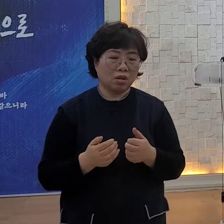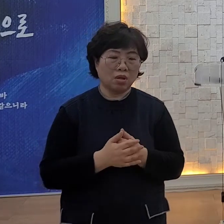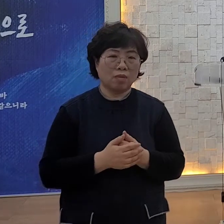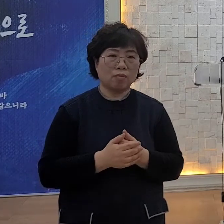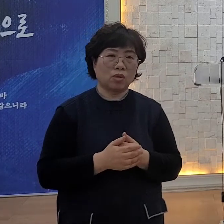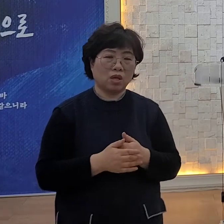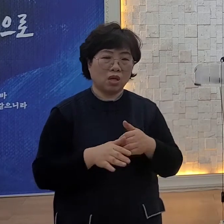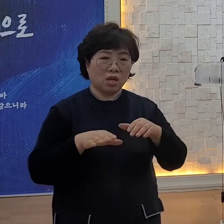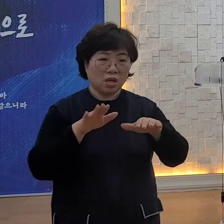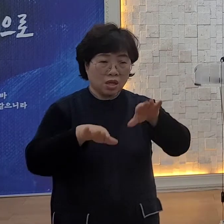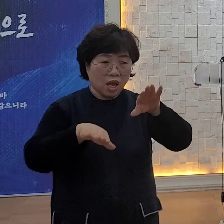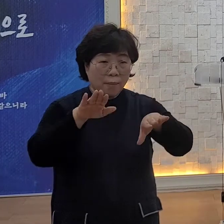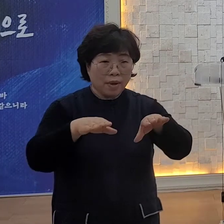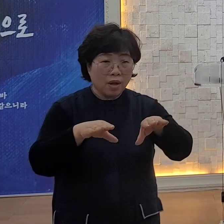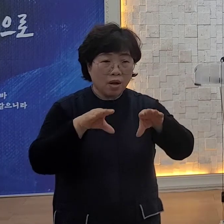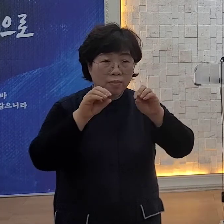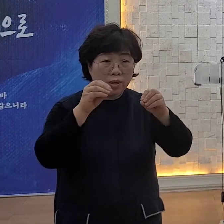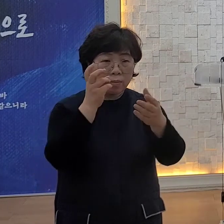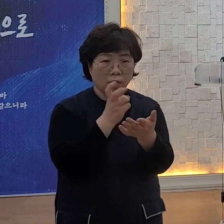차별금지법이에요.